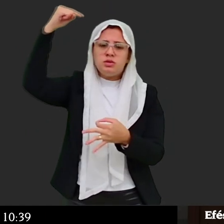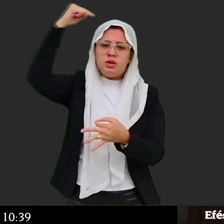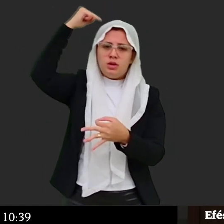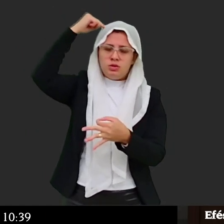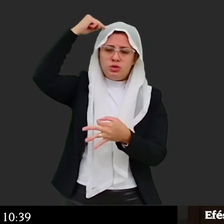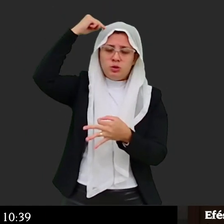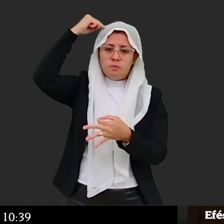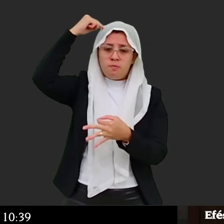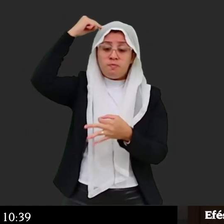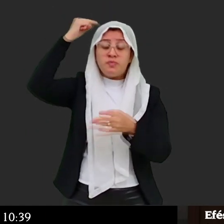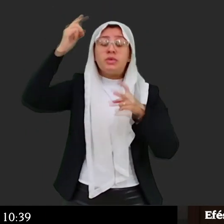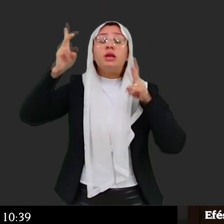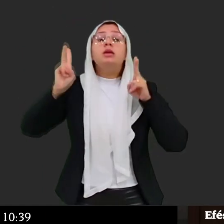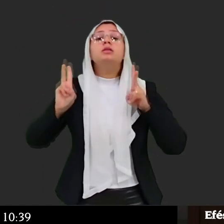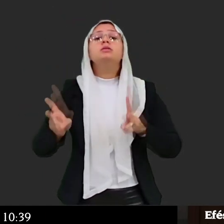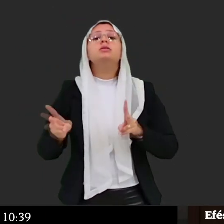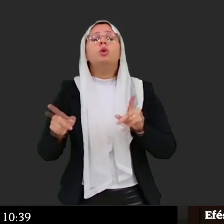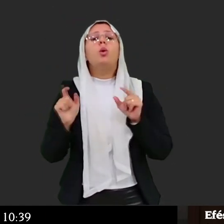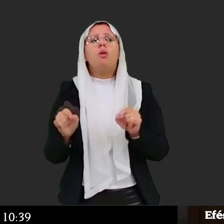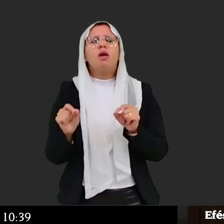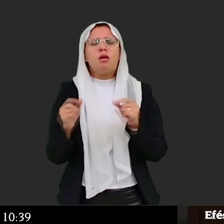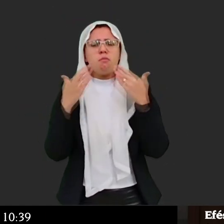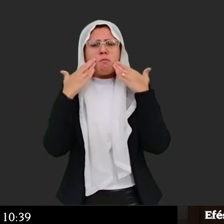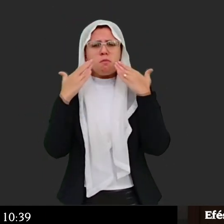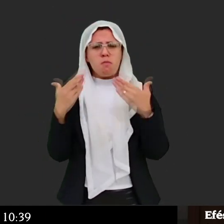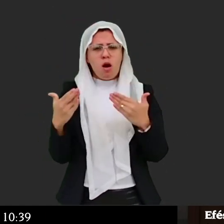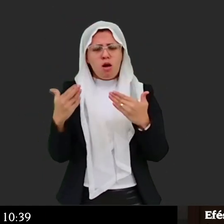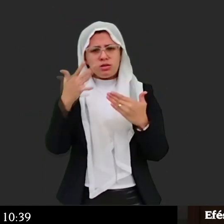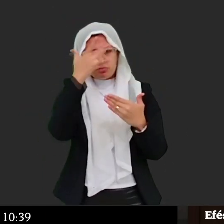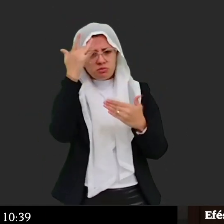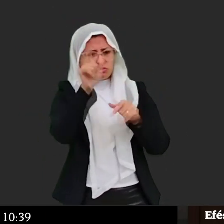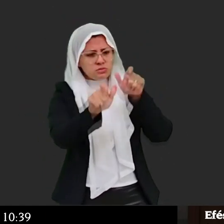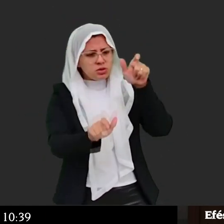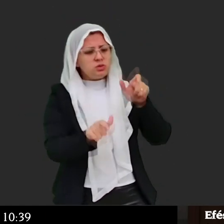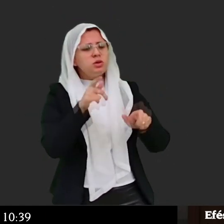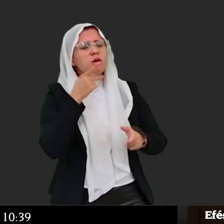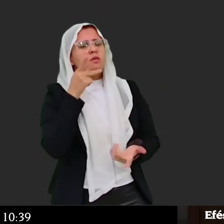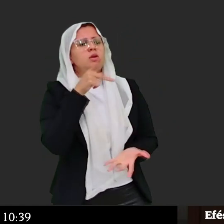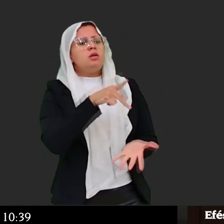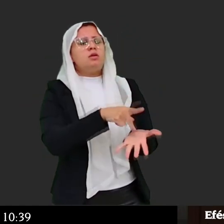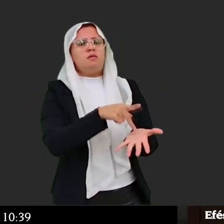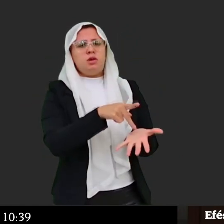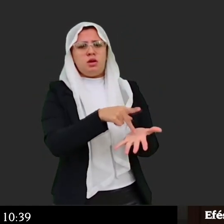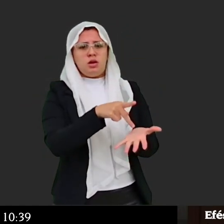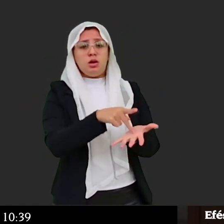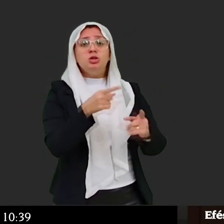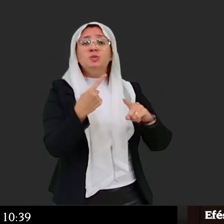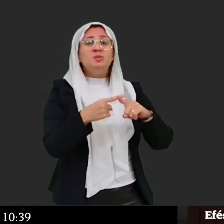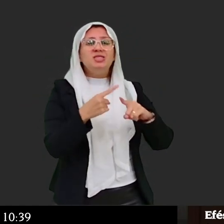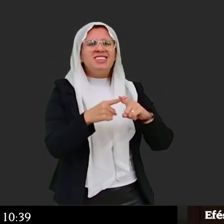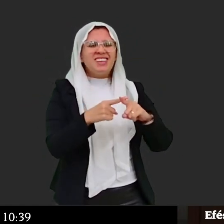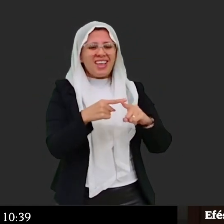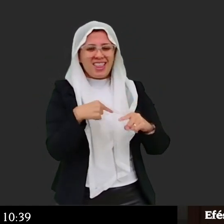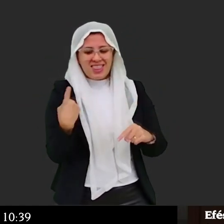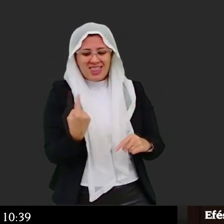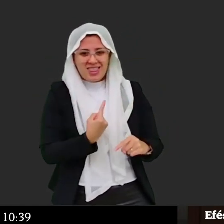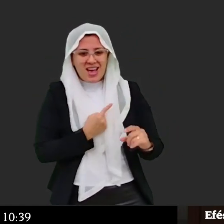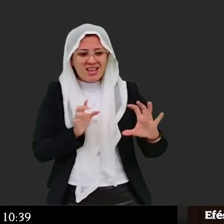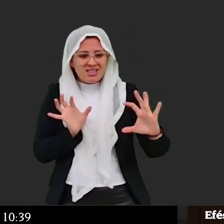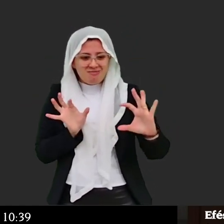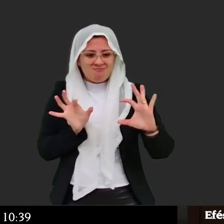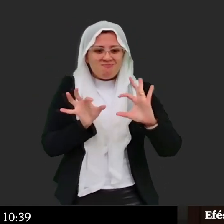a verdade, cada um com o seu próximo, porque somos membros uns dos outros. Irai-vos e